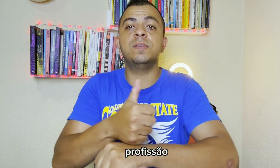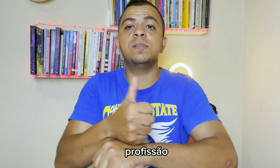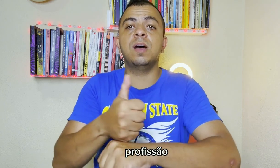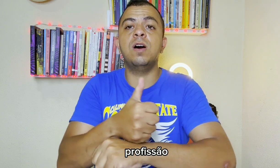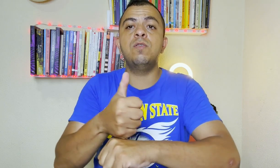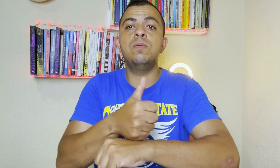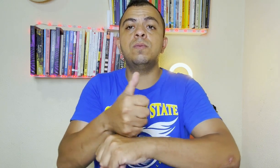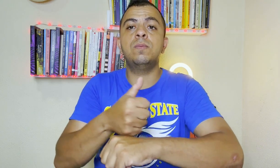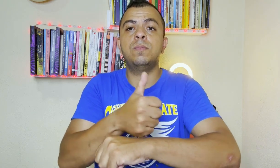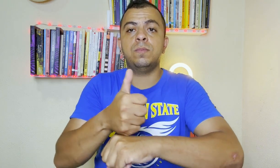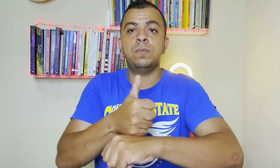Profissão,